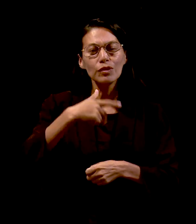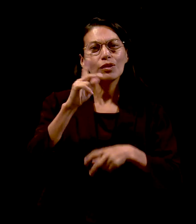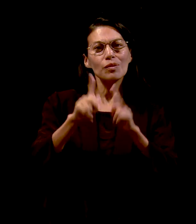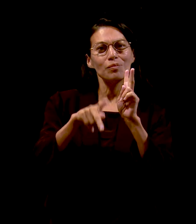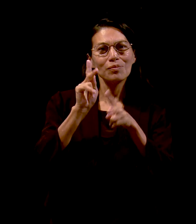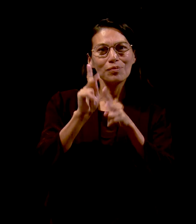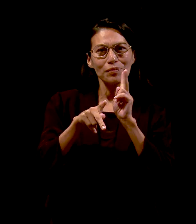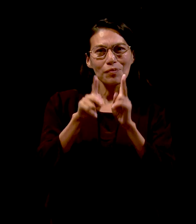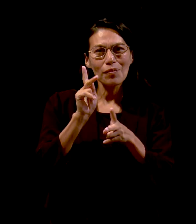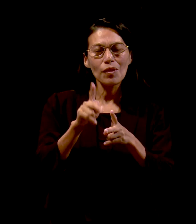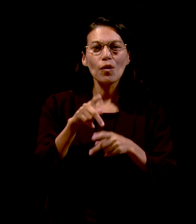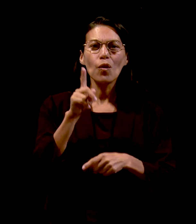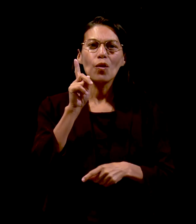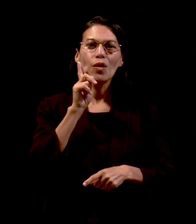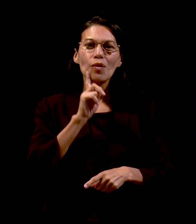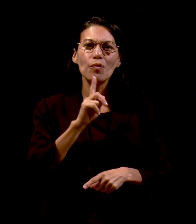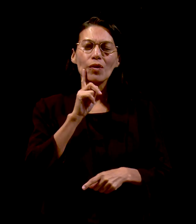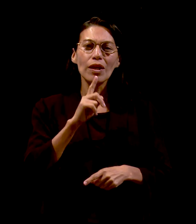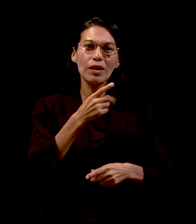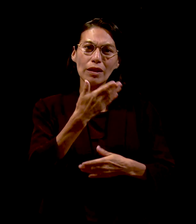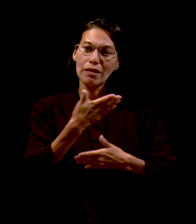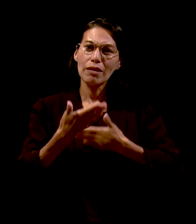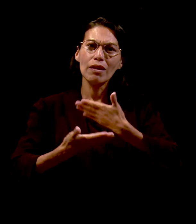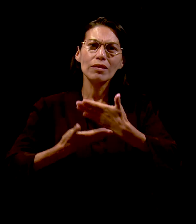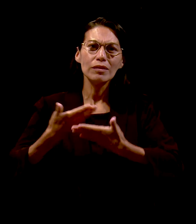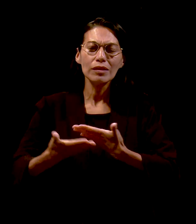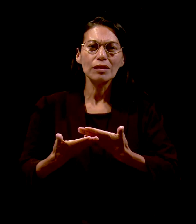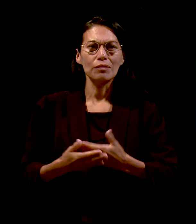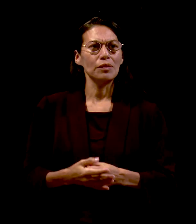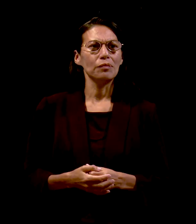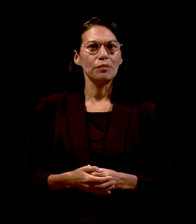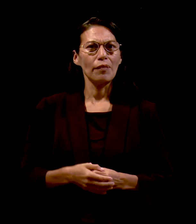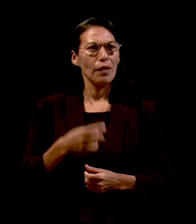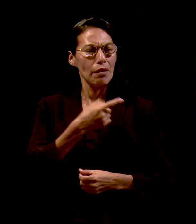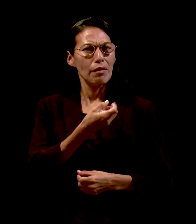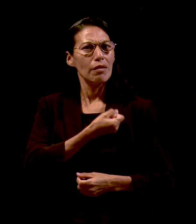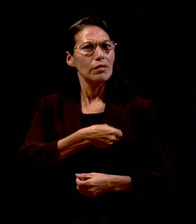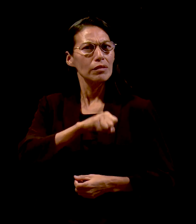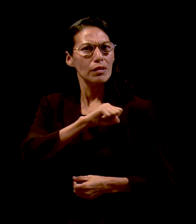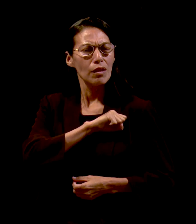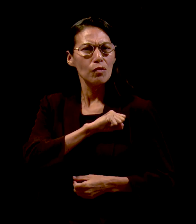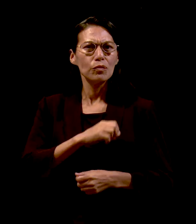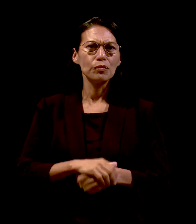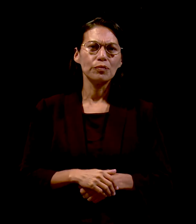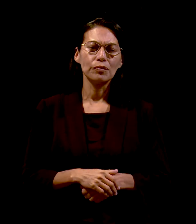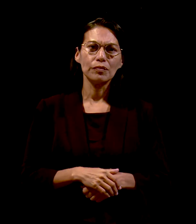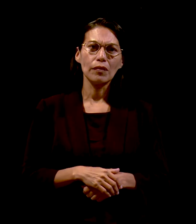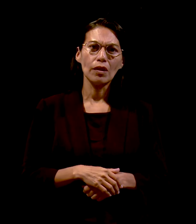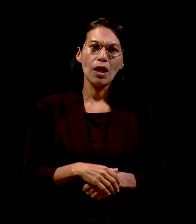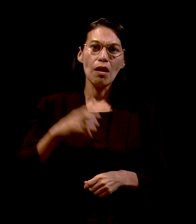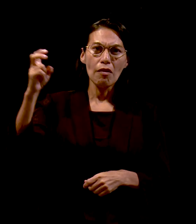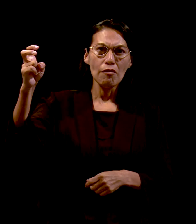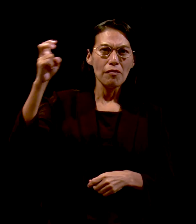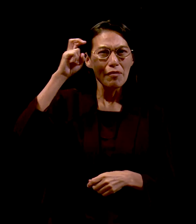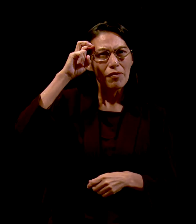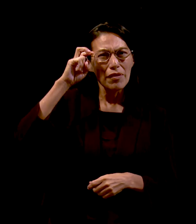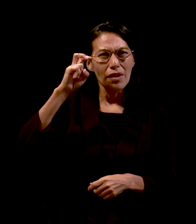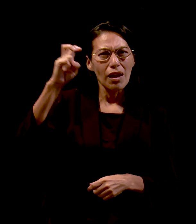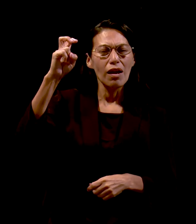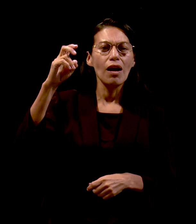una servidora de salud que nos visita brevemente aqui en mexico y viene desde cuba